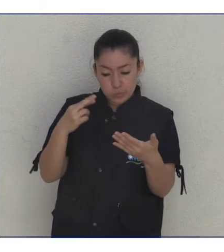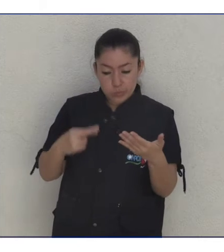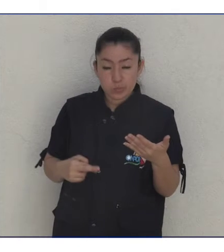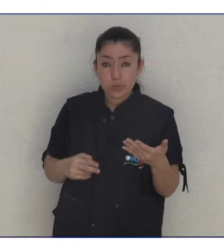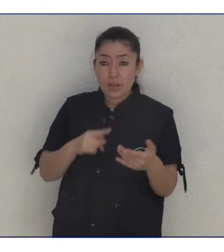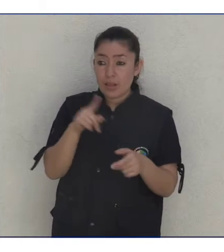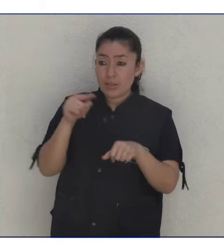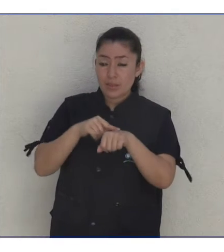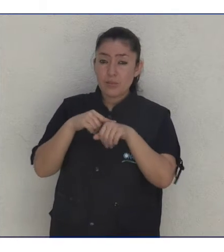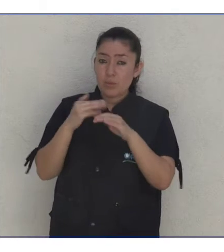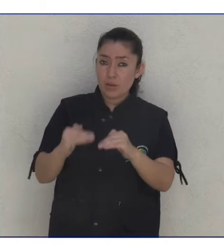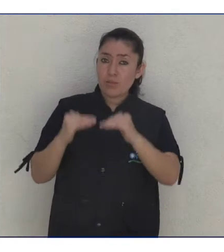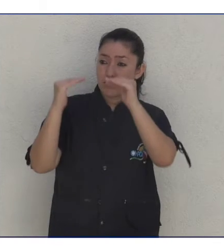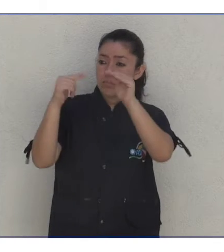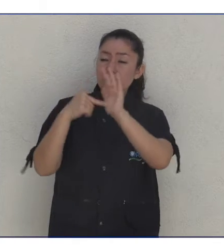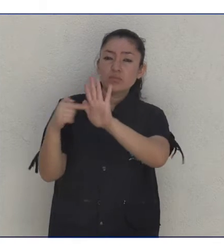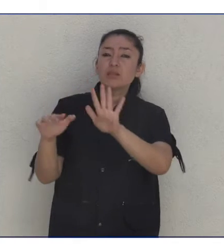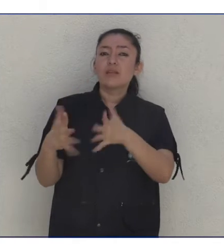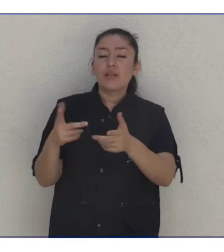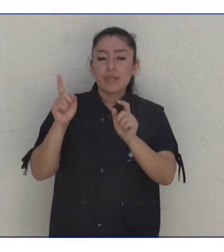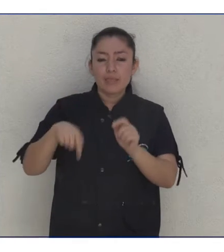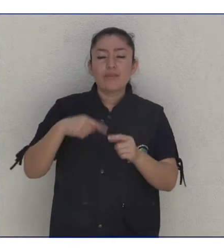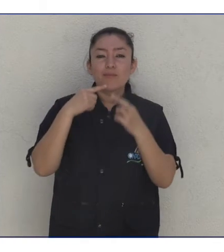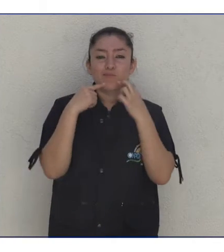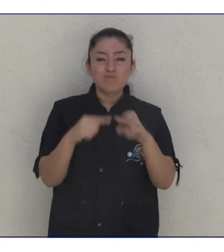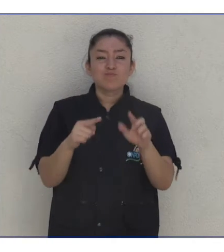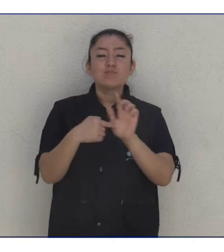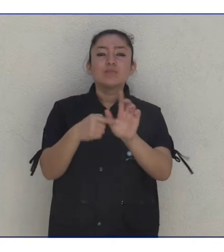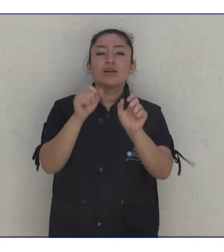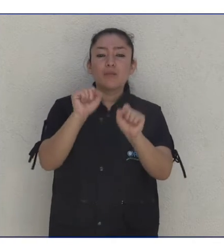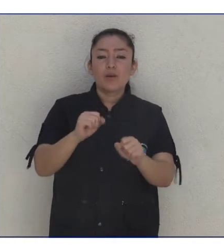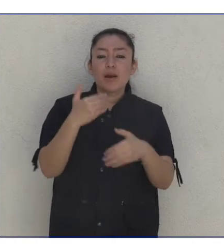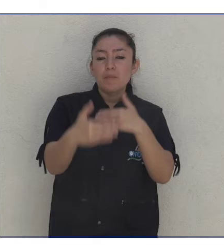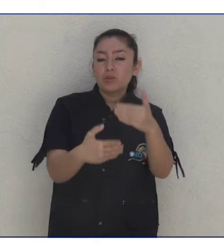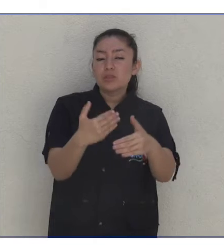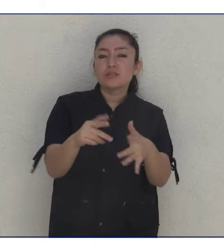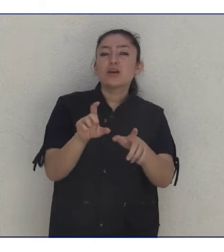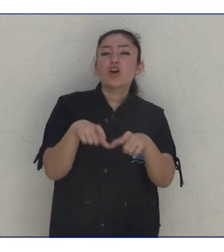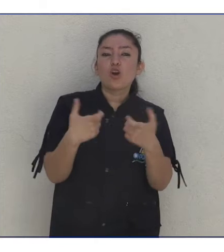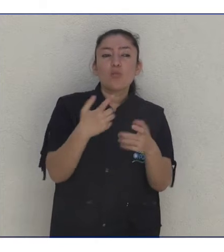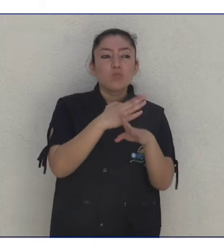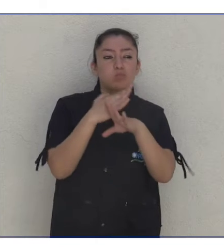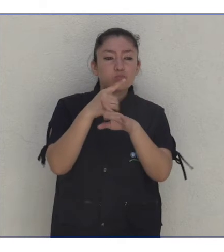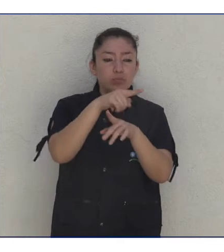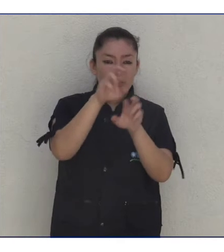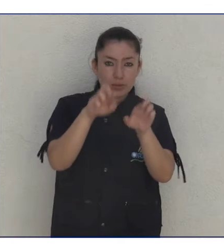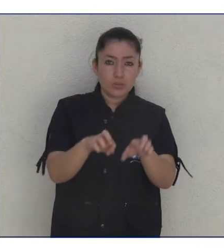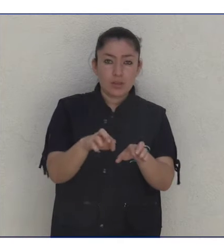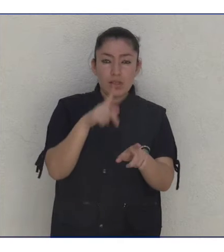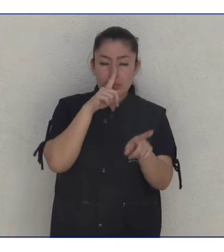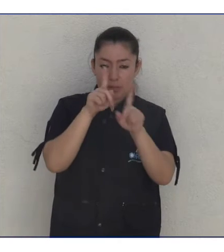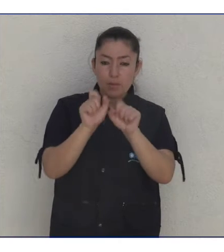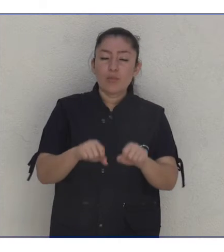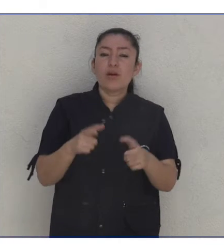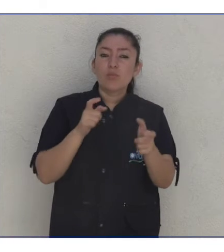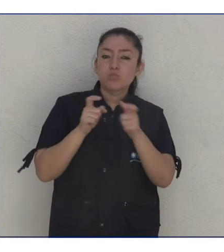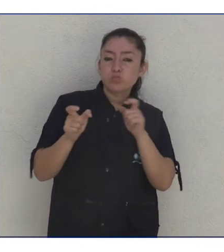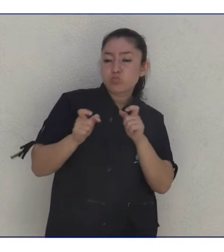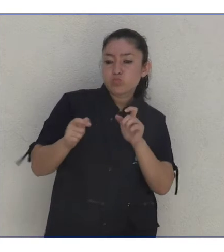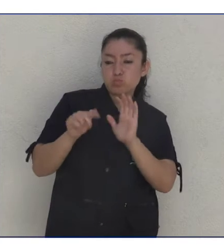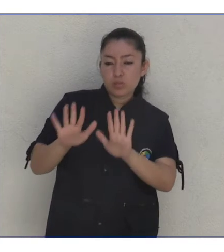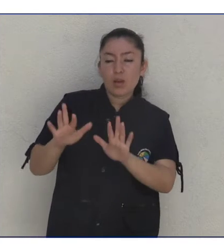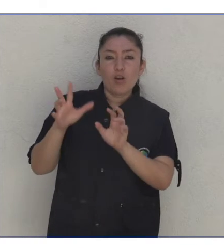máxima autoridad declarando la procedencia o improcedencia de las pretensiones del recurrente, conminará en su caso al